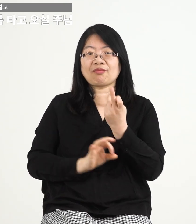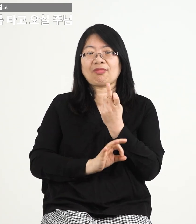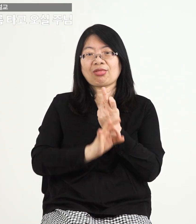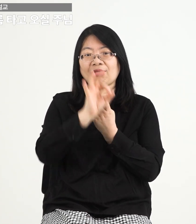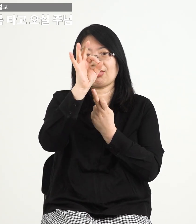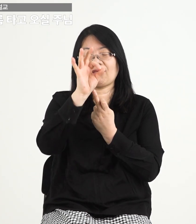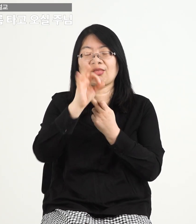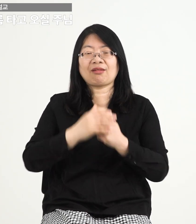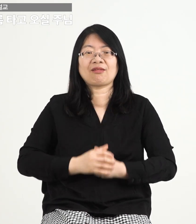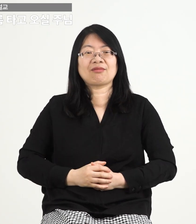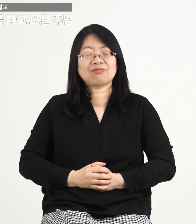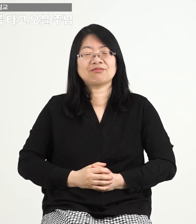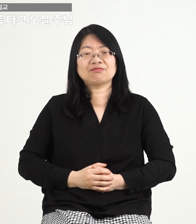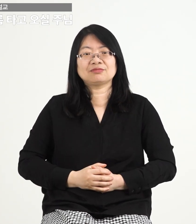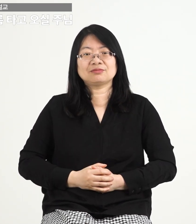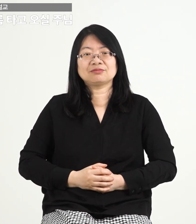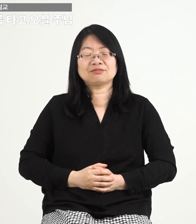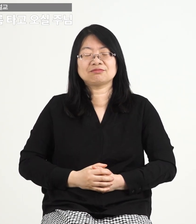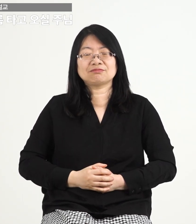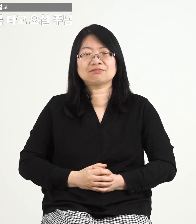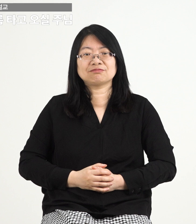황당한 조금